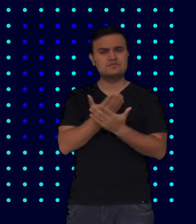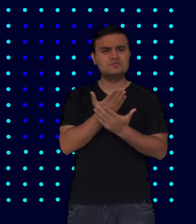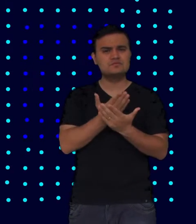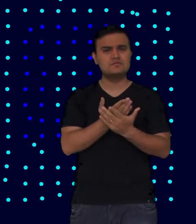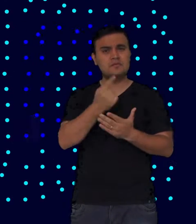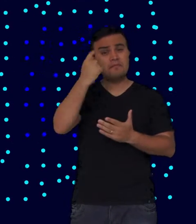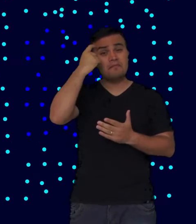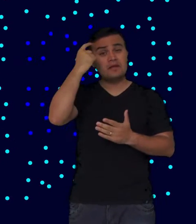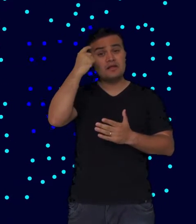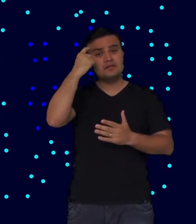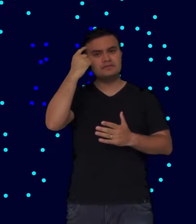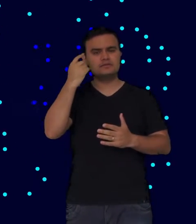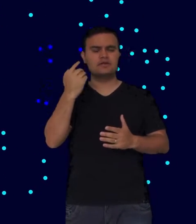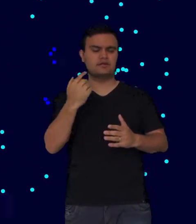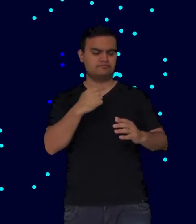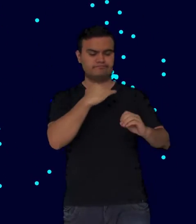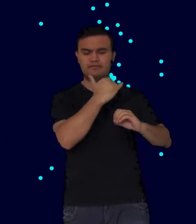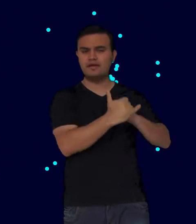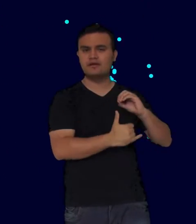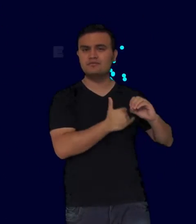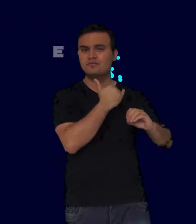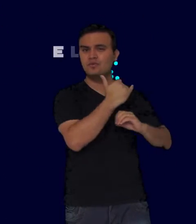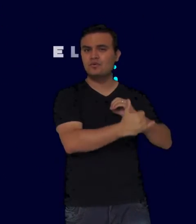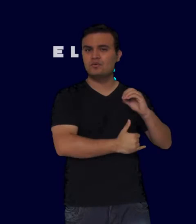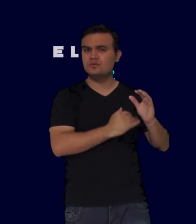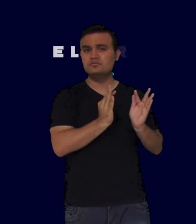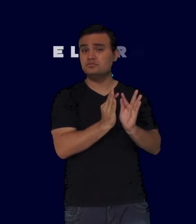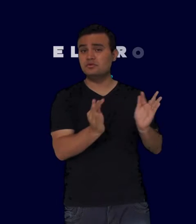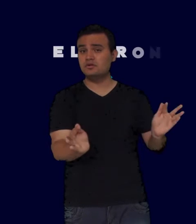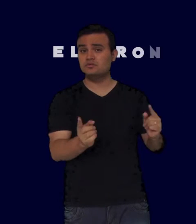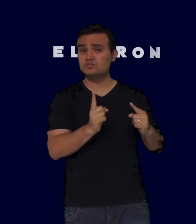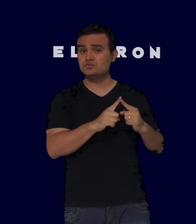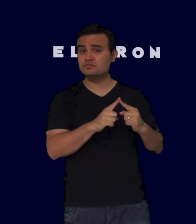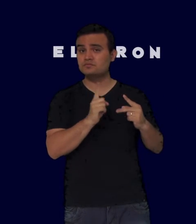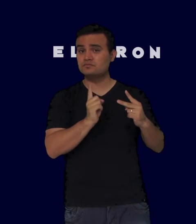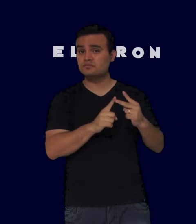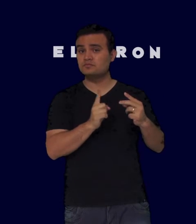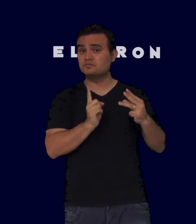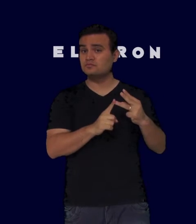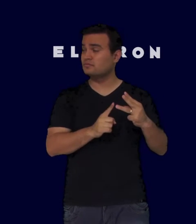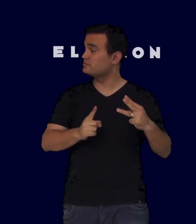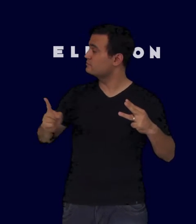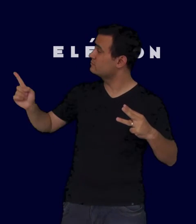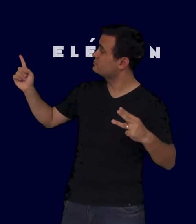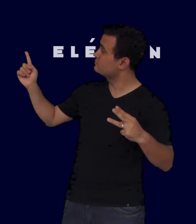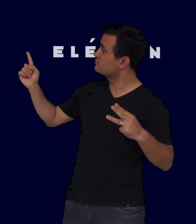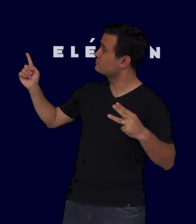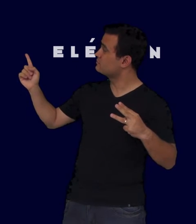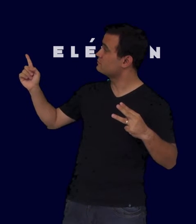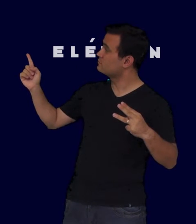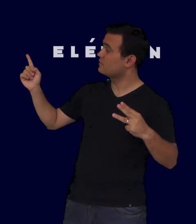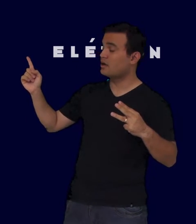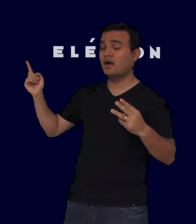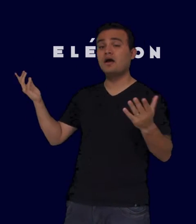matéria. Lembrem que antes, para explicar o átomo, precisávamos apenas de 3 partículas e agora